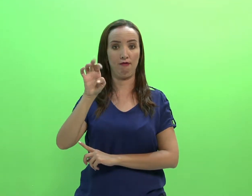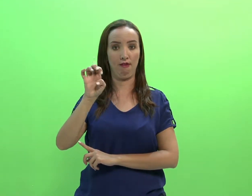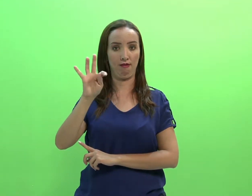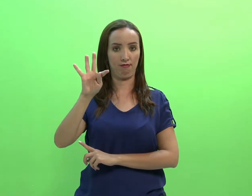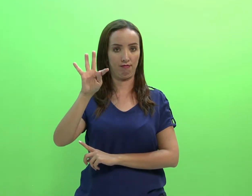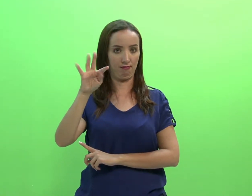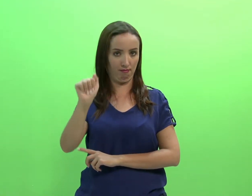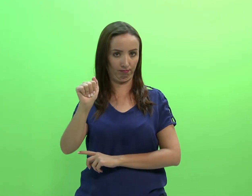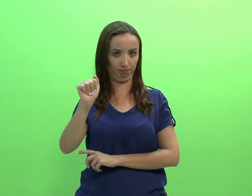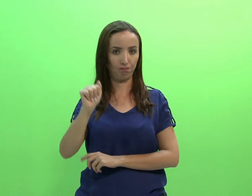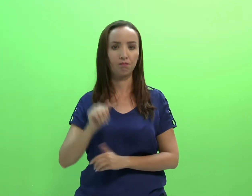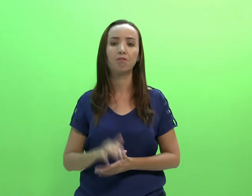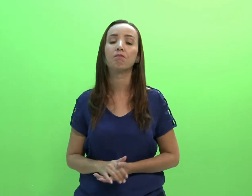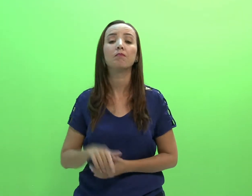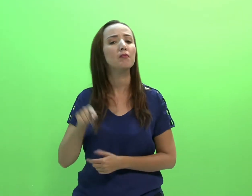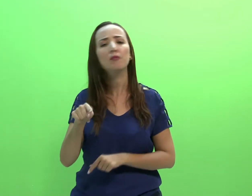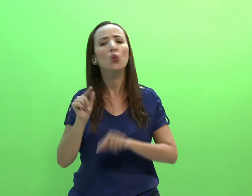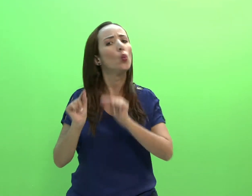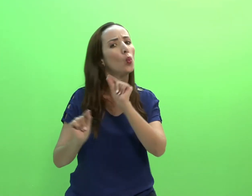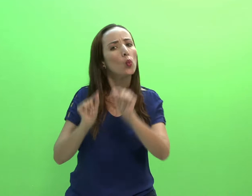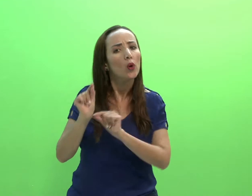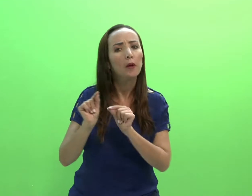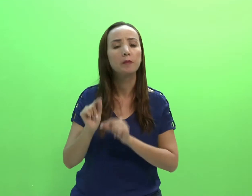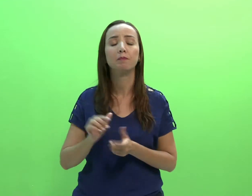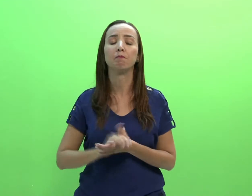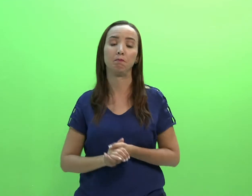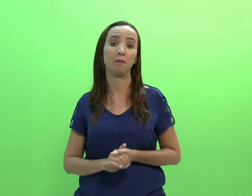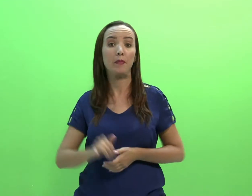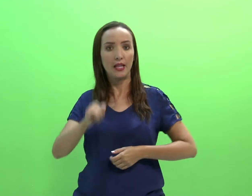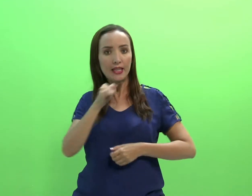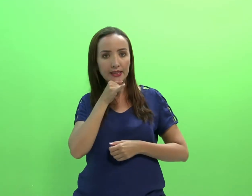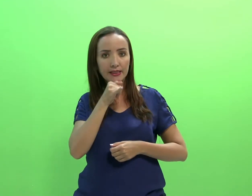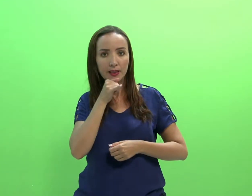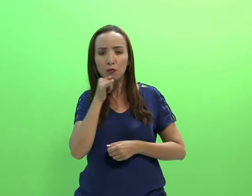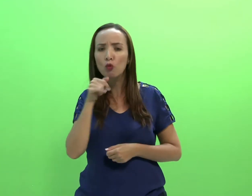é a citação direta. O que é isso? Por exemplo,